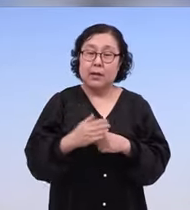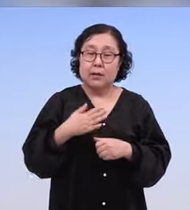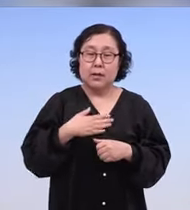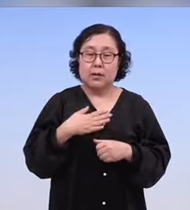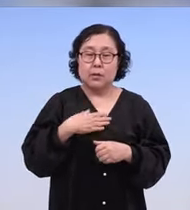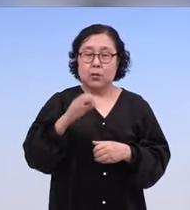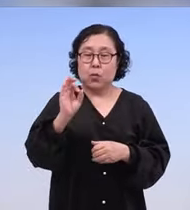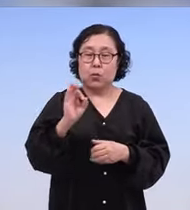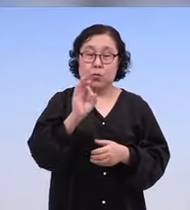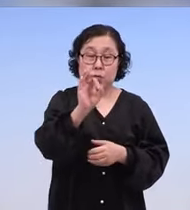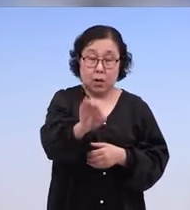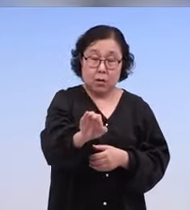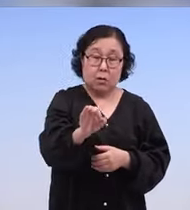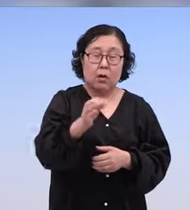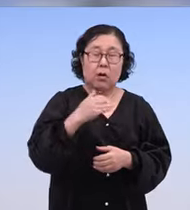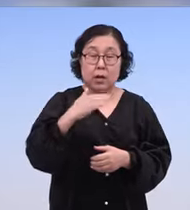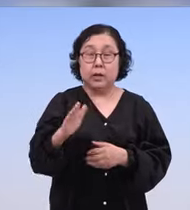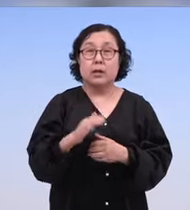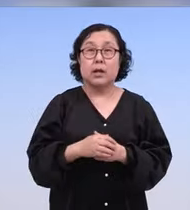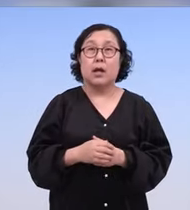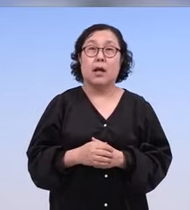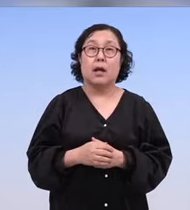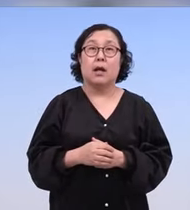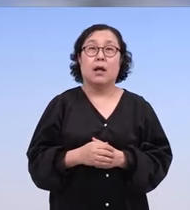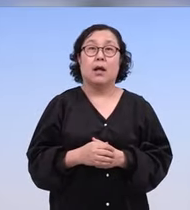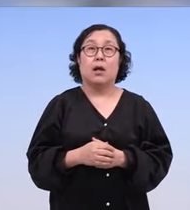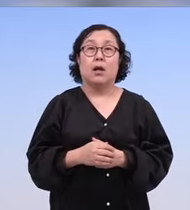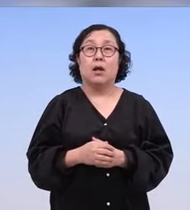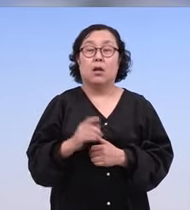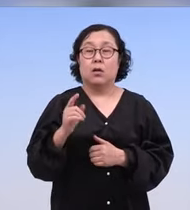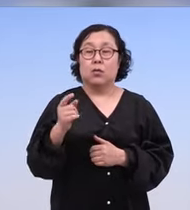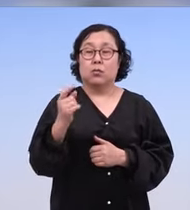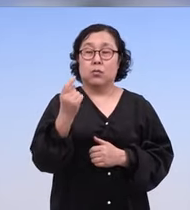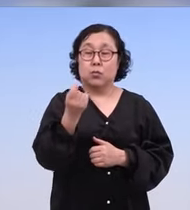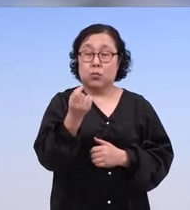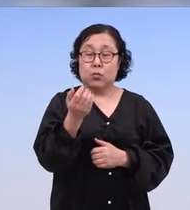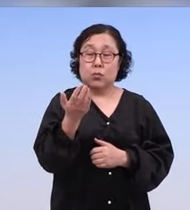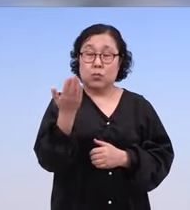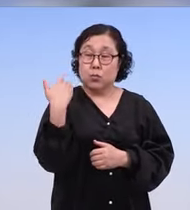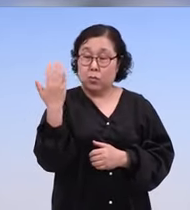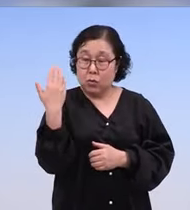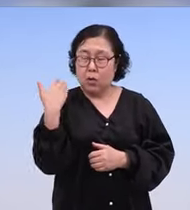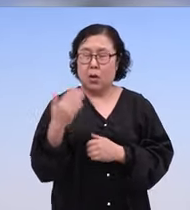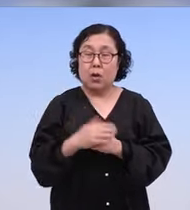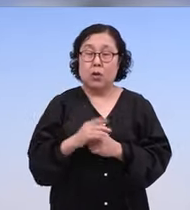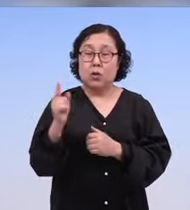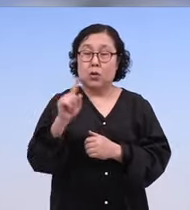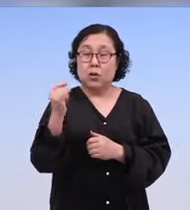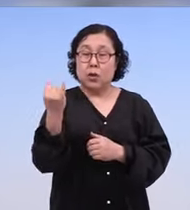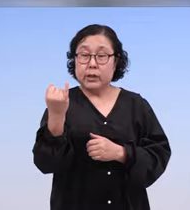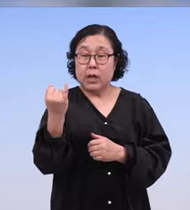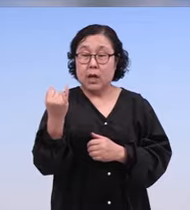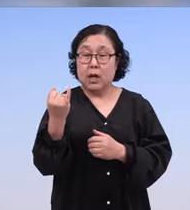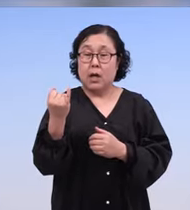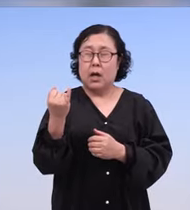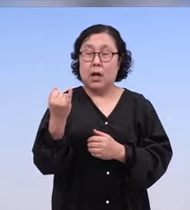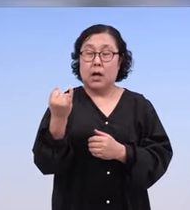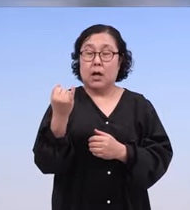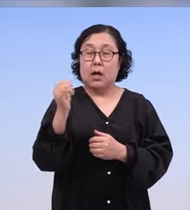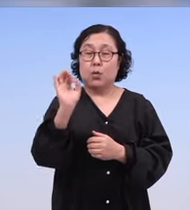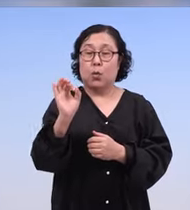이제 계산대로 갔더니 그 카운터에 있는 분이 조금 전에 여기 어떤 여자분이 계산하고 갔다는